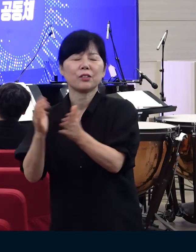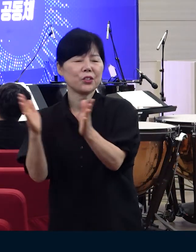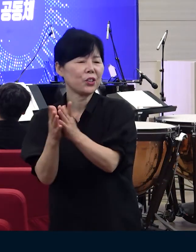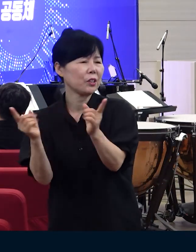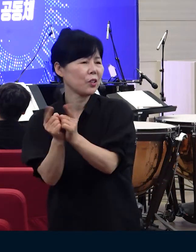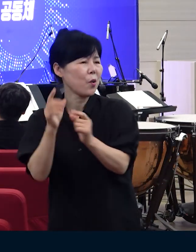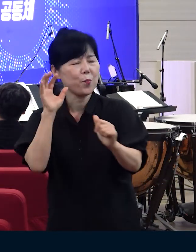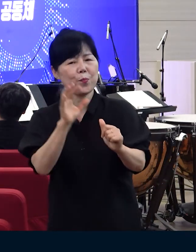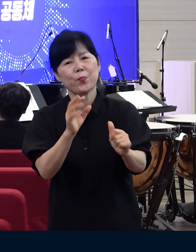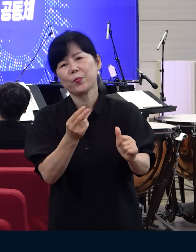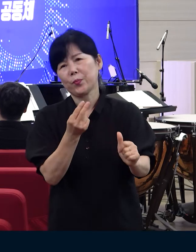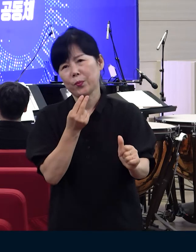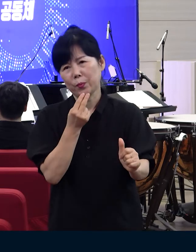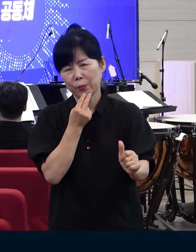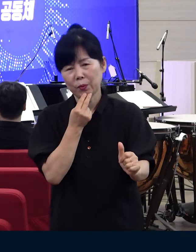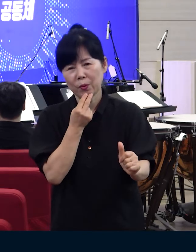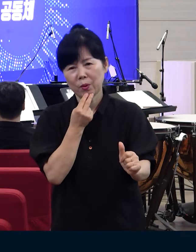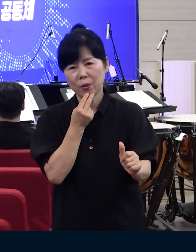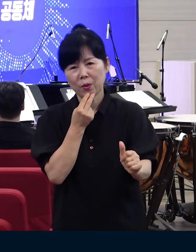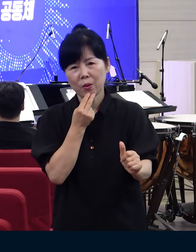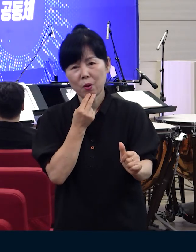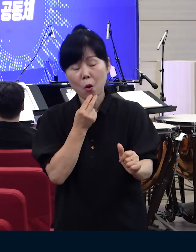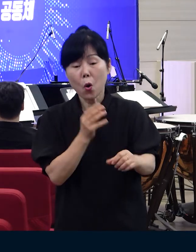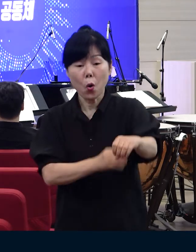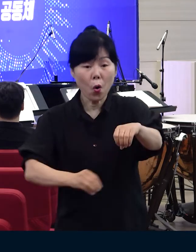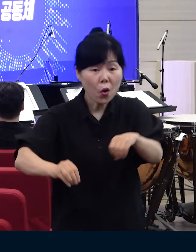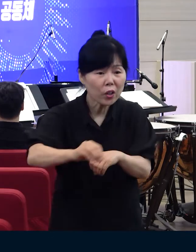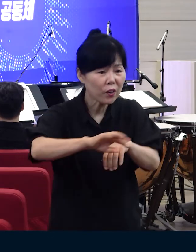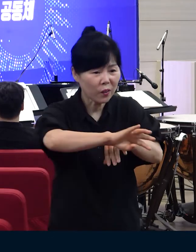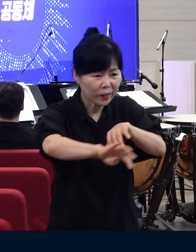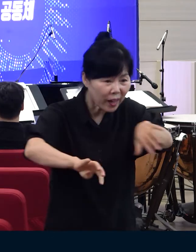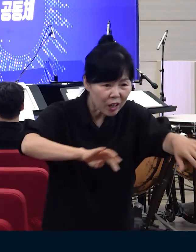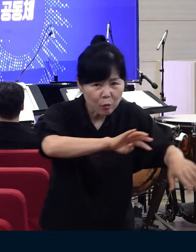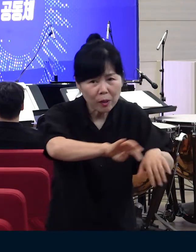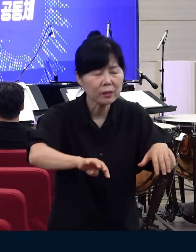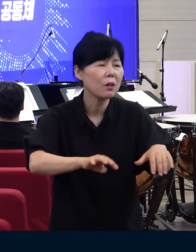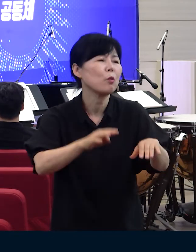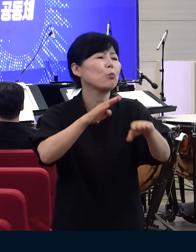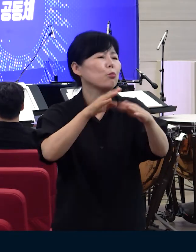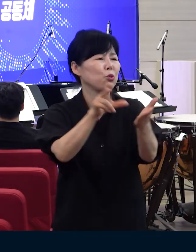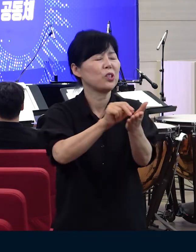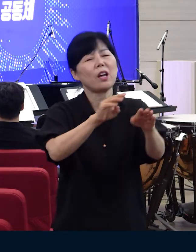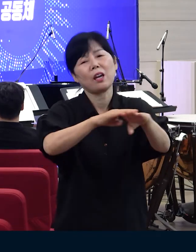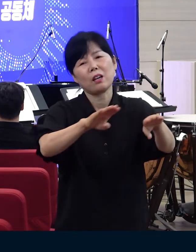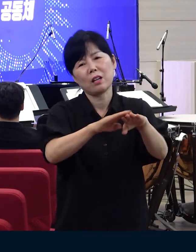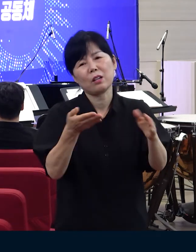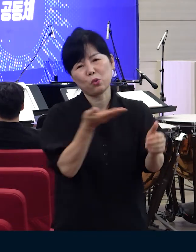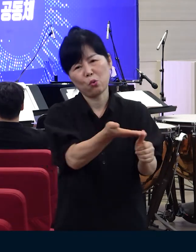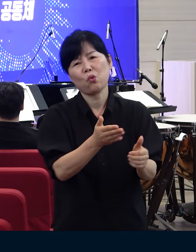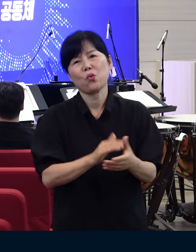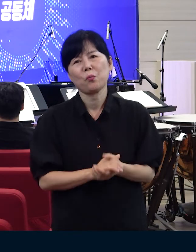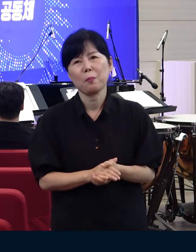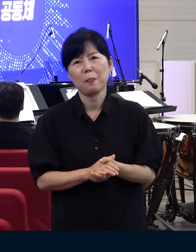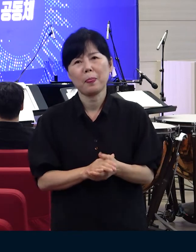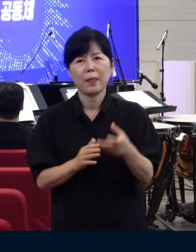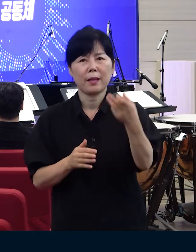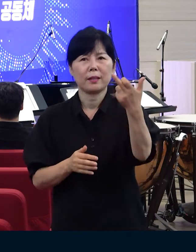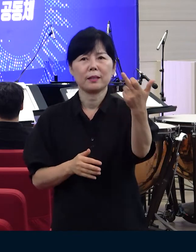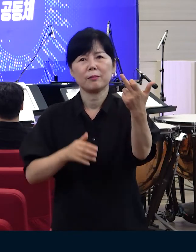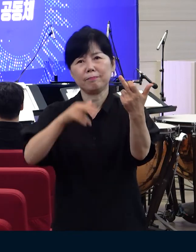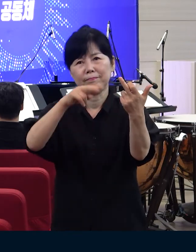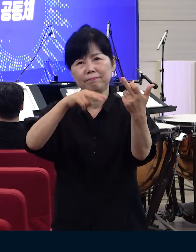또 이해할 수 없는 것이죠. 우리 17절 말씀을 함께 읽겠습니다. 17절 같이